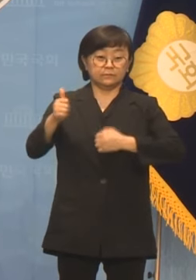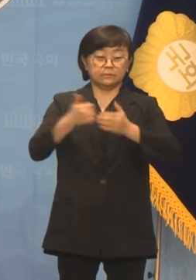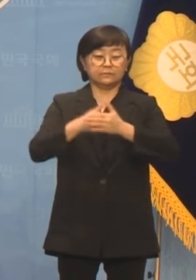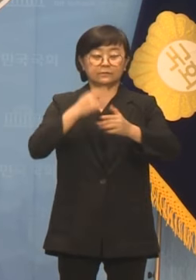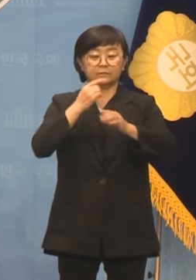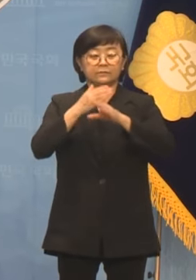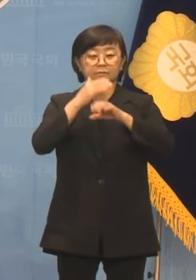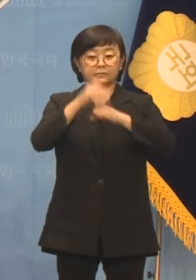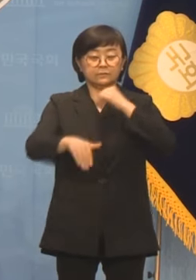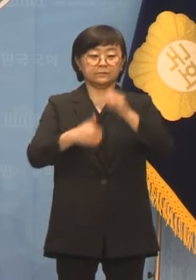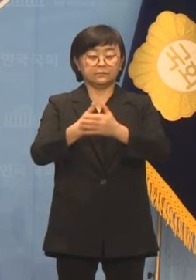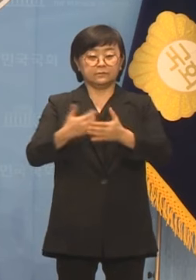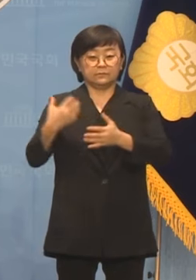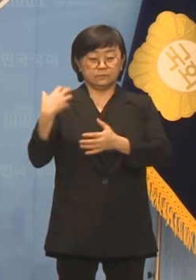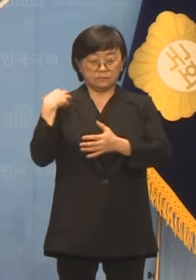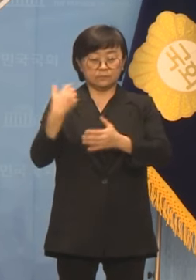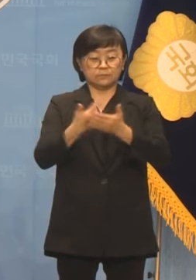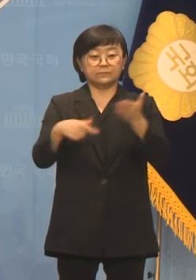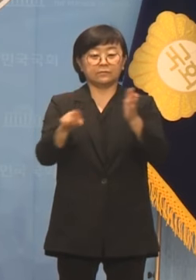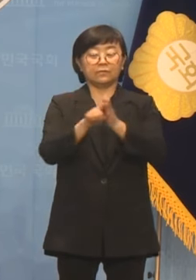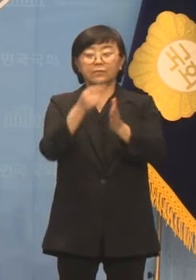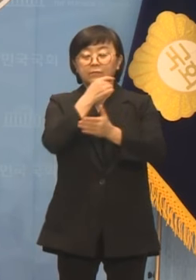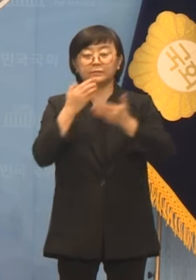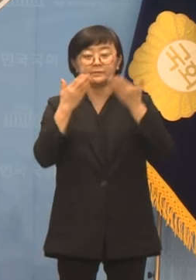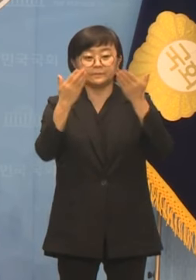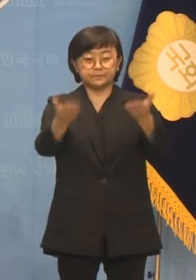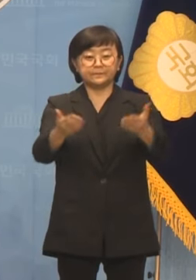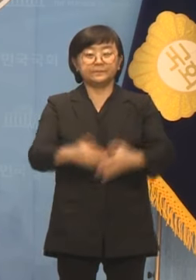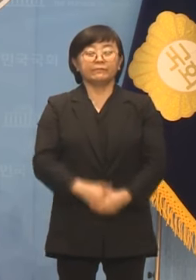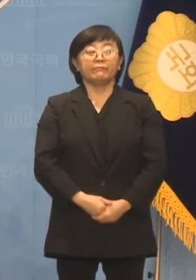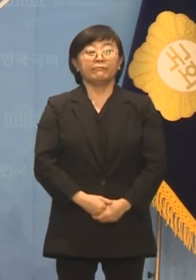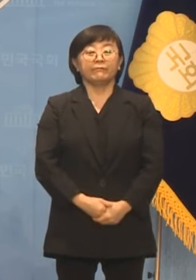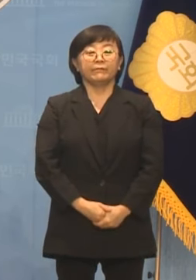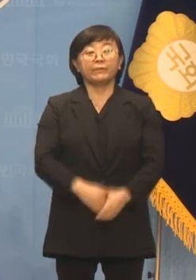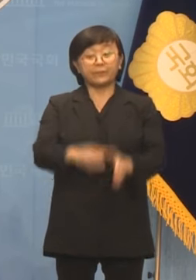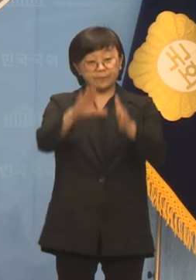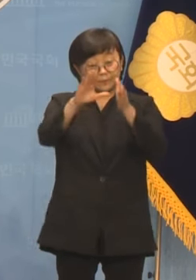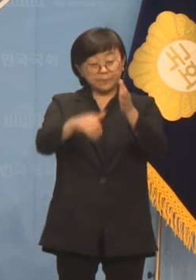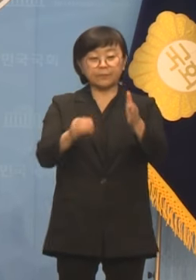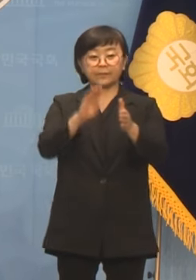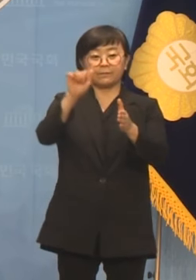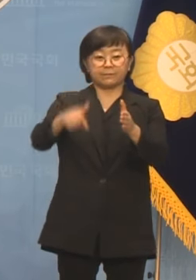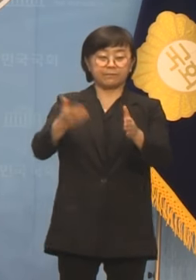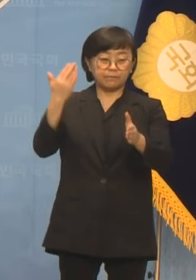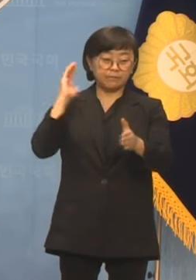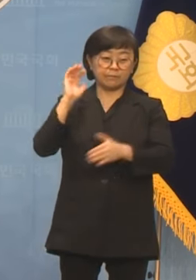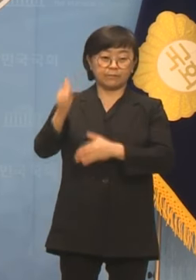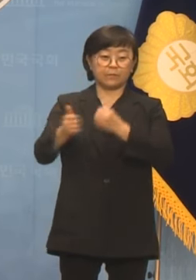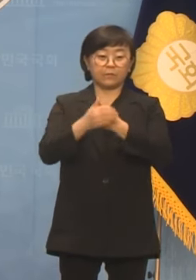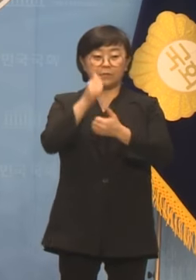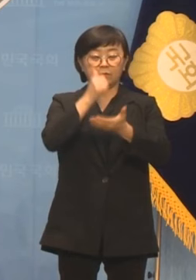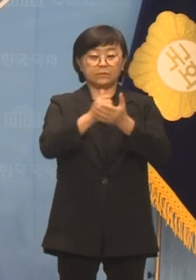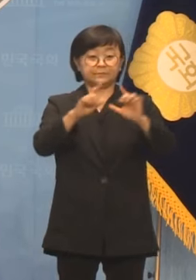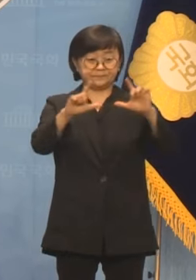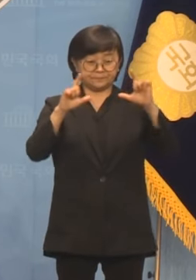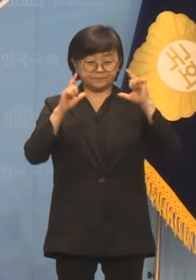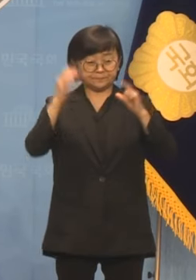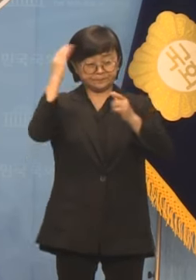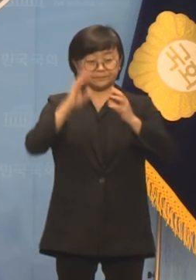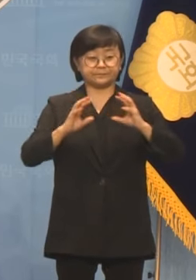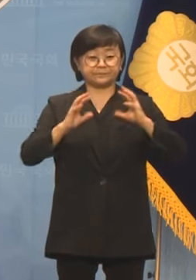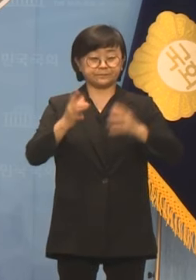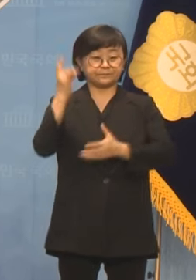민주주의가 제대로 기능하도록 보장해야 한다. 이것이 박근혜 전 대통령에게 유죄를 선고한